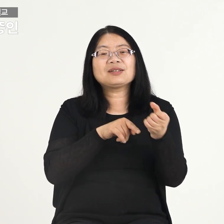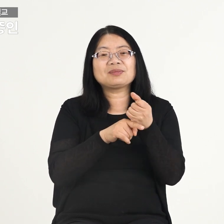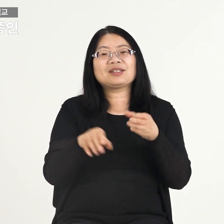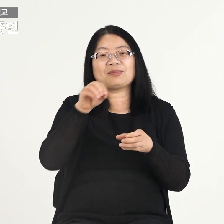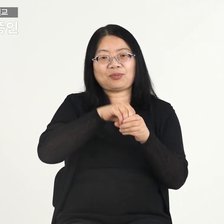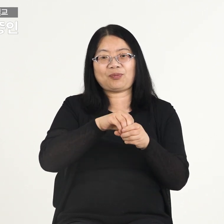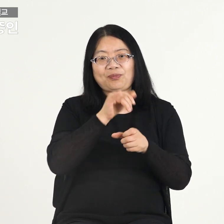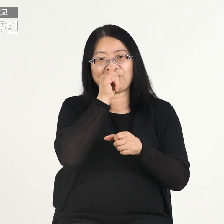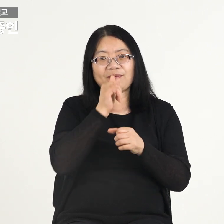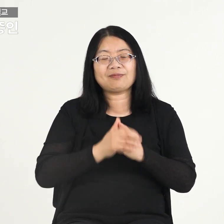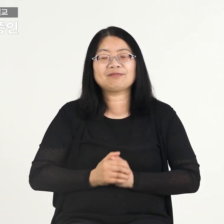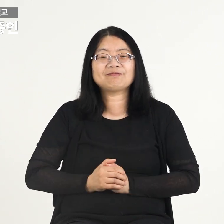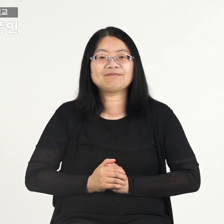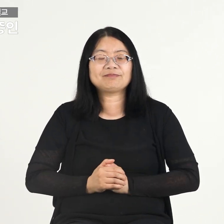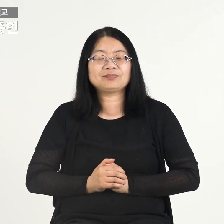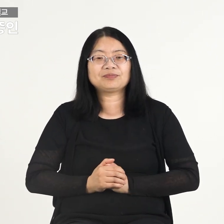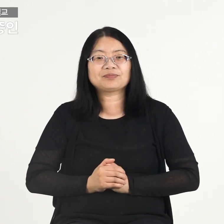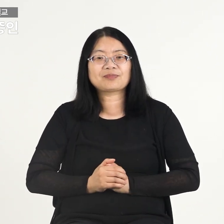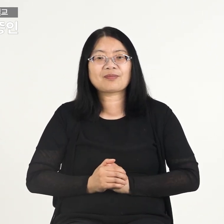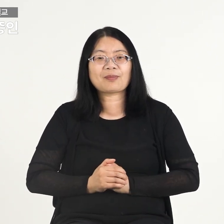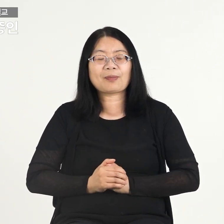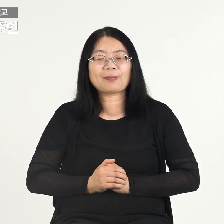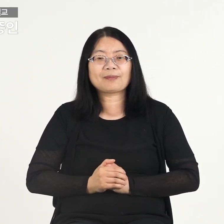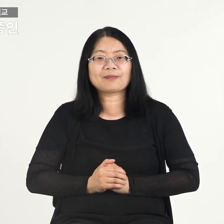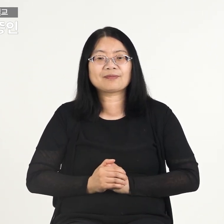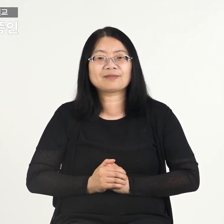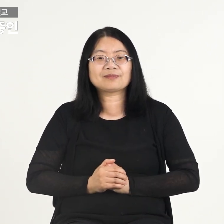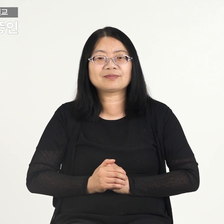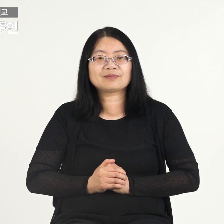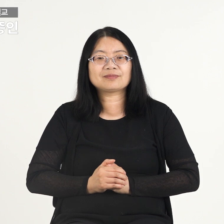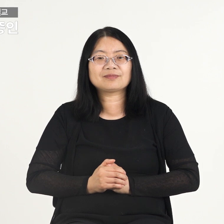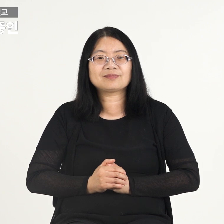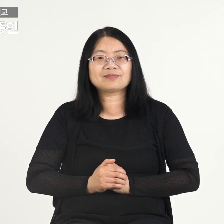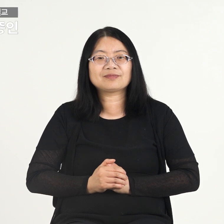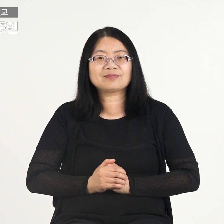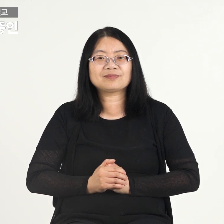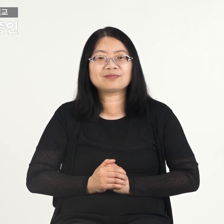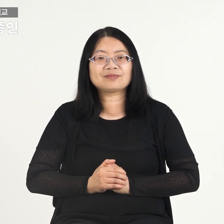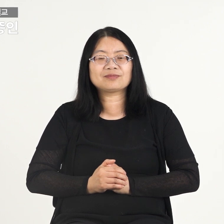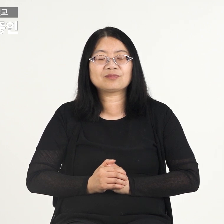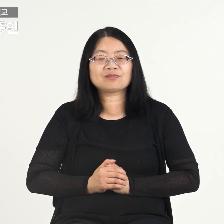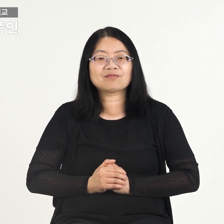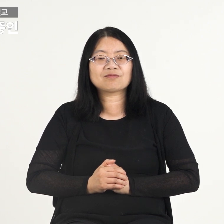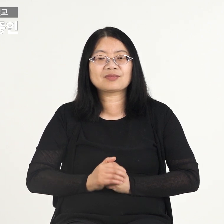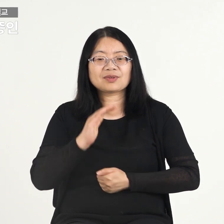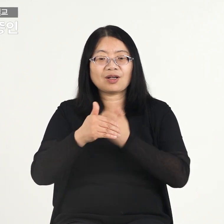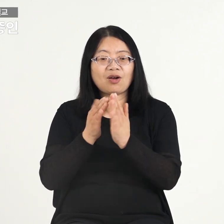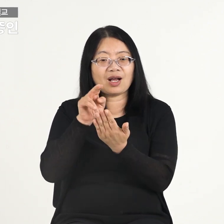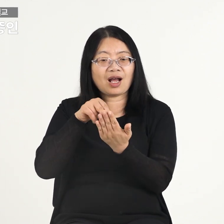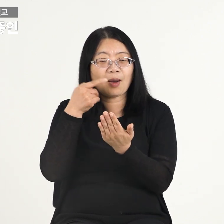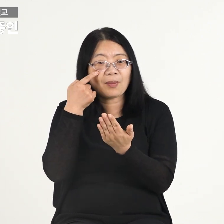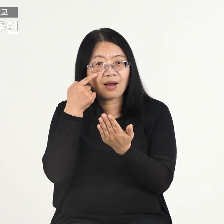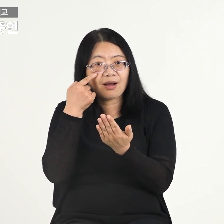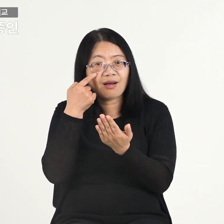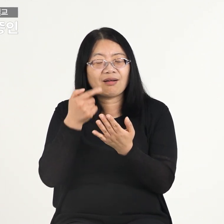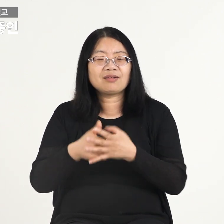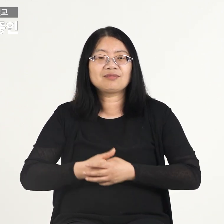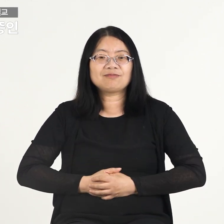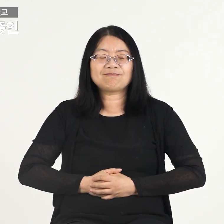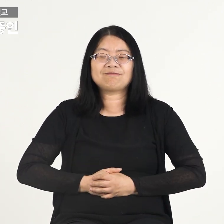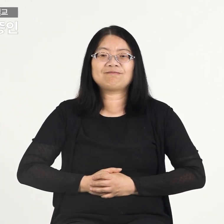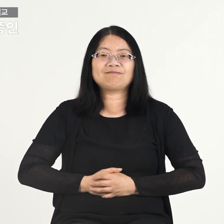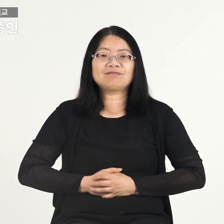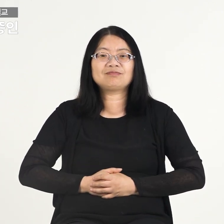자, 그러면 조금 더 들어가서 성경을 보시면 이렇게 되어